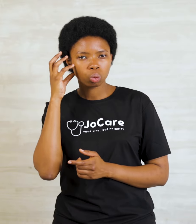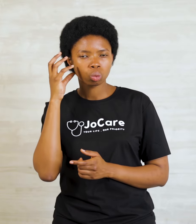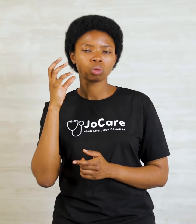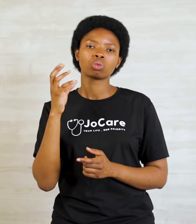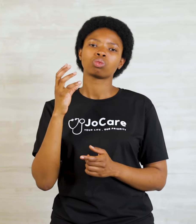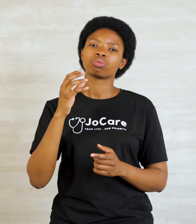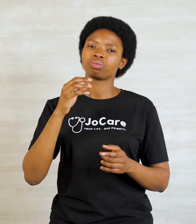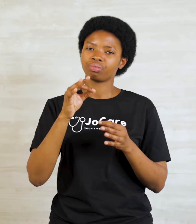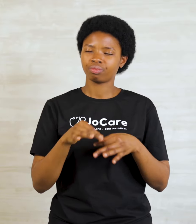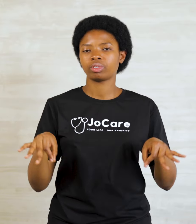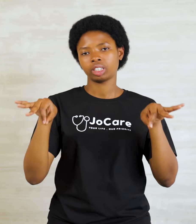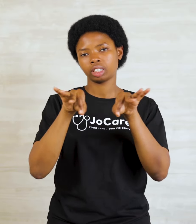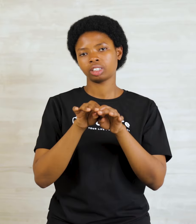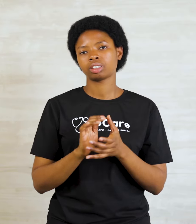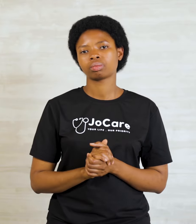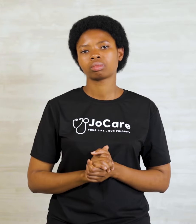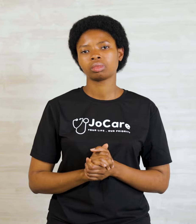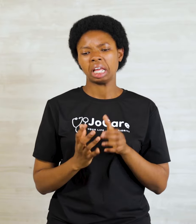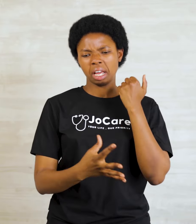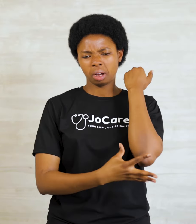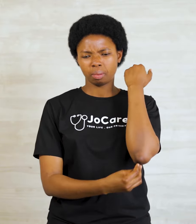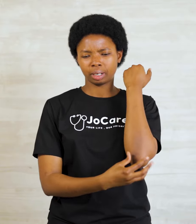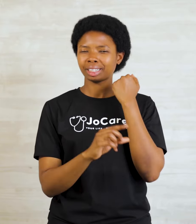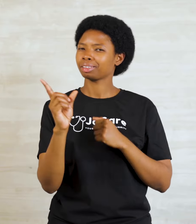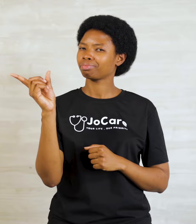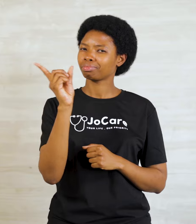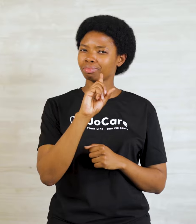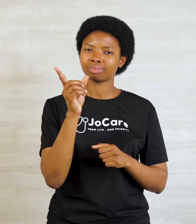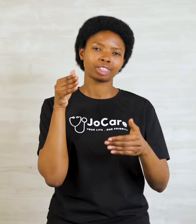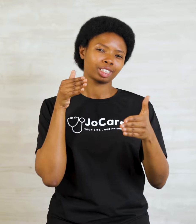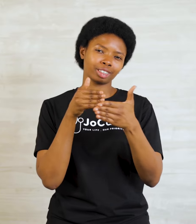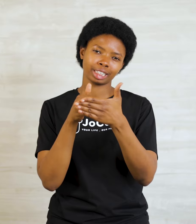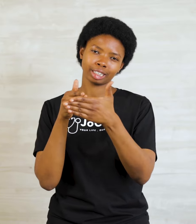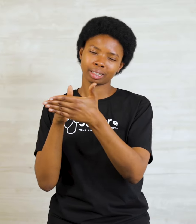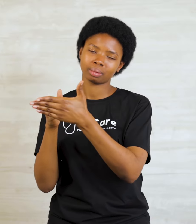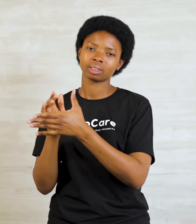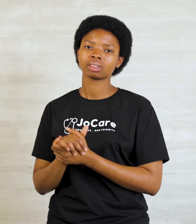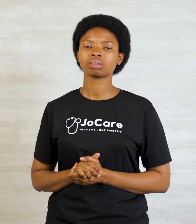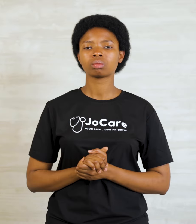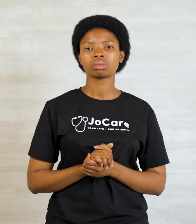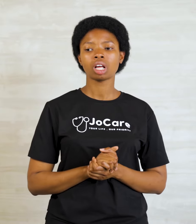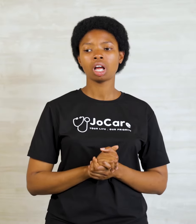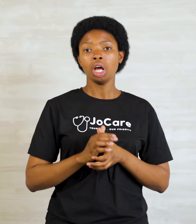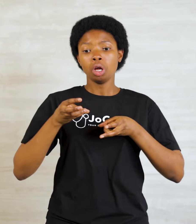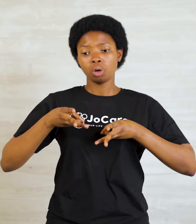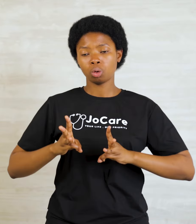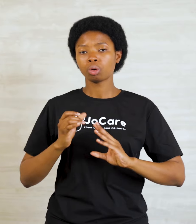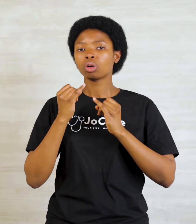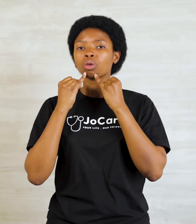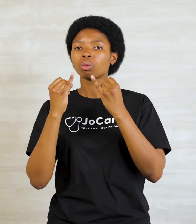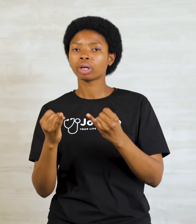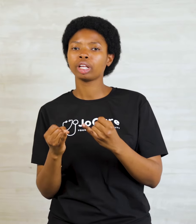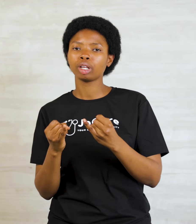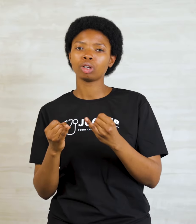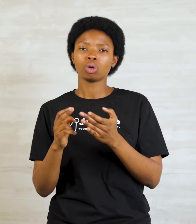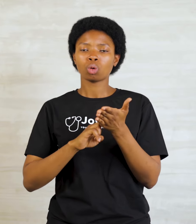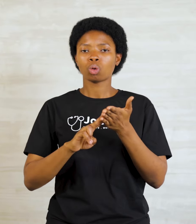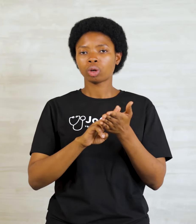ubukene ataba imbogamizi? Ntabwo yaba imbogamizi. Na bwa buryo nakubwiye bwo gukoresha agapira ko mumura mu minsi itanu,